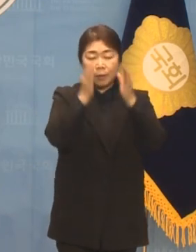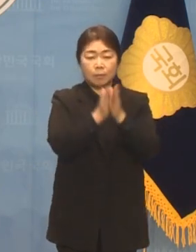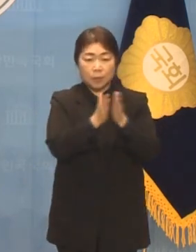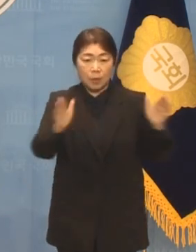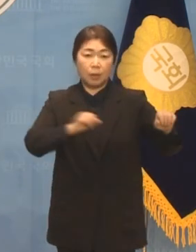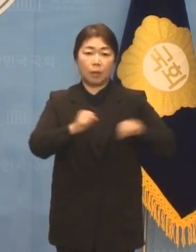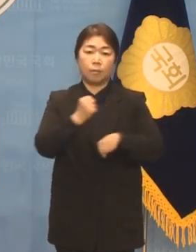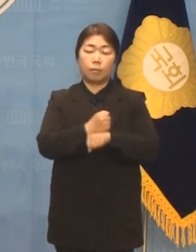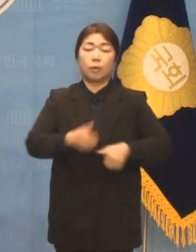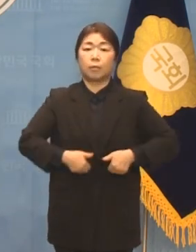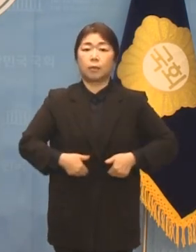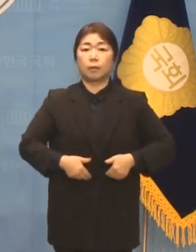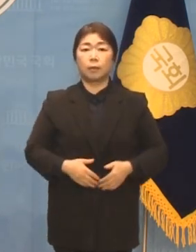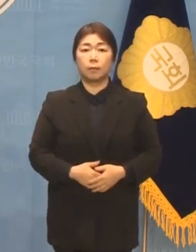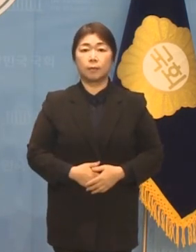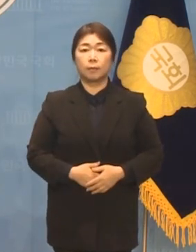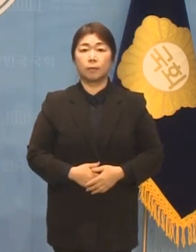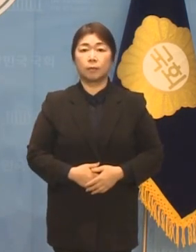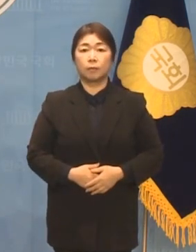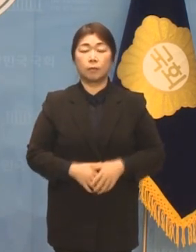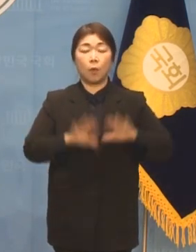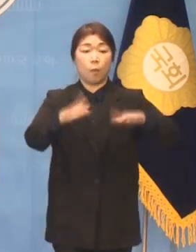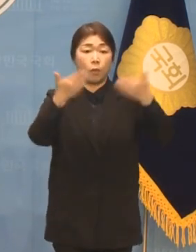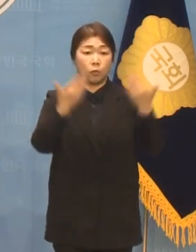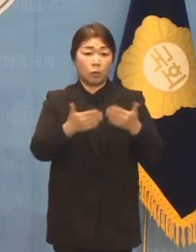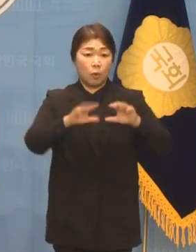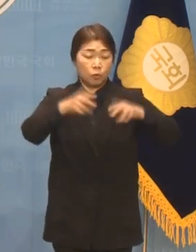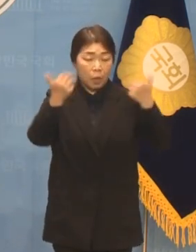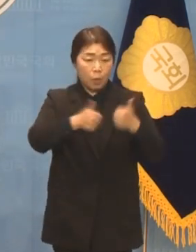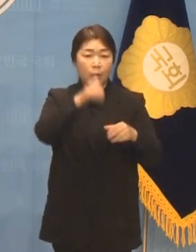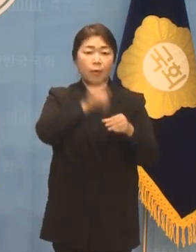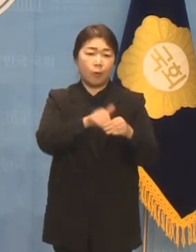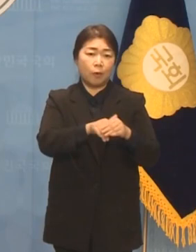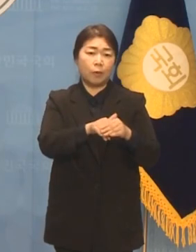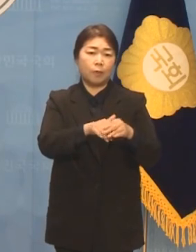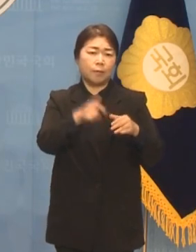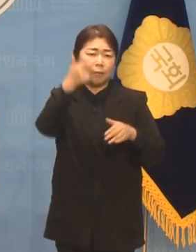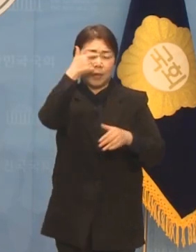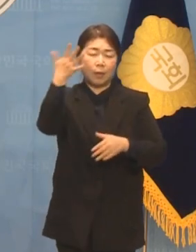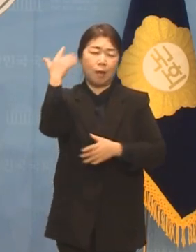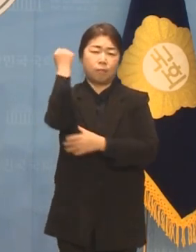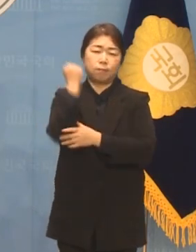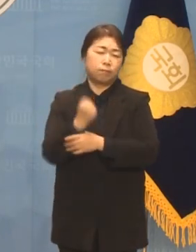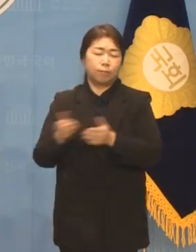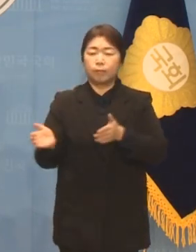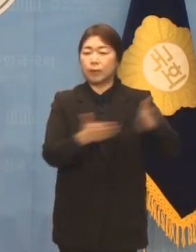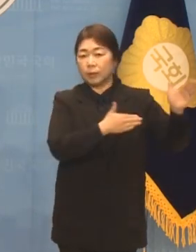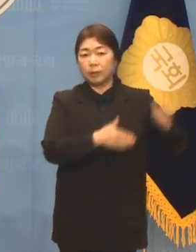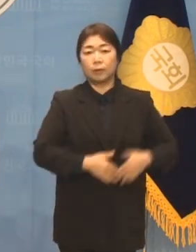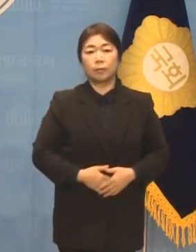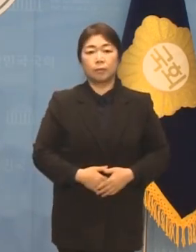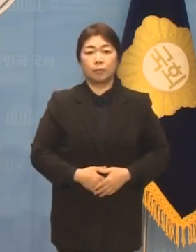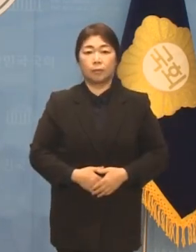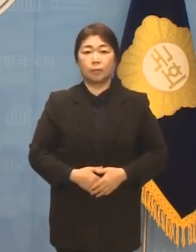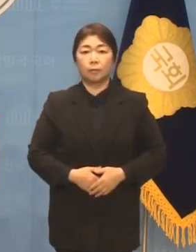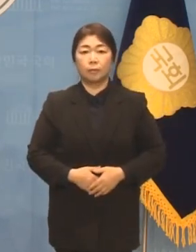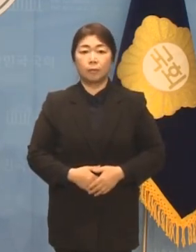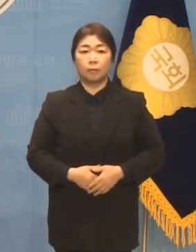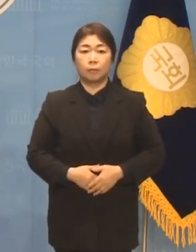합니다. 이번 총선의 시대 정신은 낡은 여의도 정치에 대한 심판입니다.